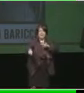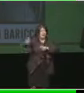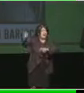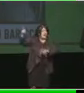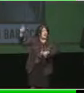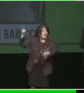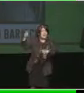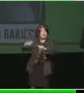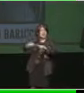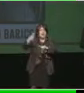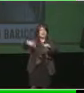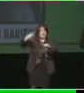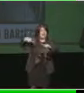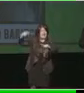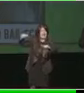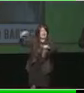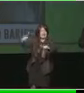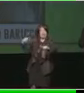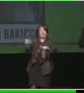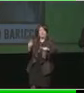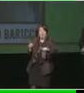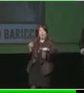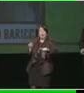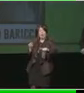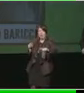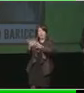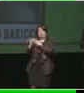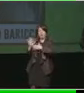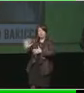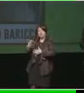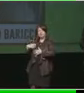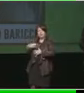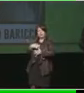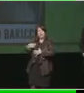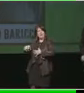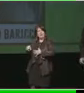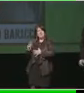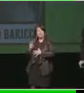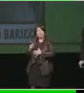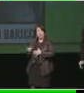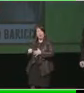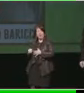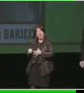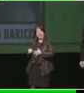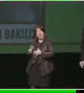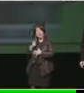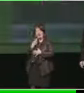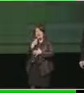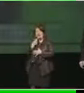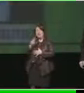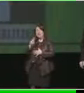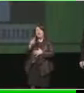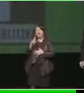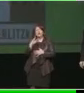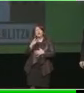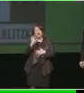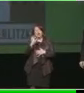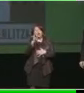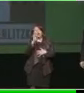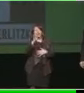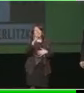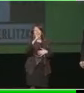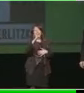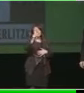secoli ecco uno dei nostri abbiamo visto anche grandi attori uno dei nostri più grandi attori vale a dire Roberto Erlitzka sarà alle